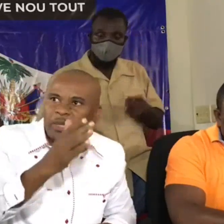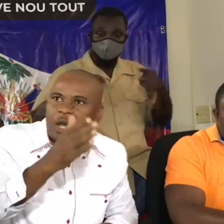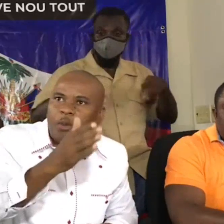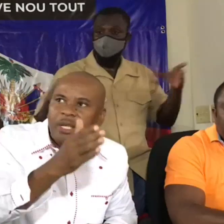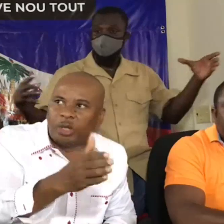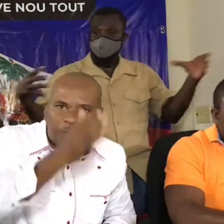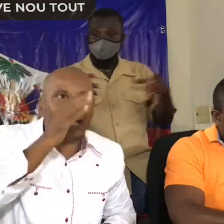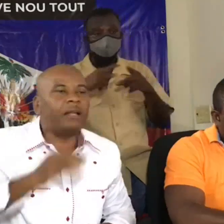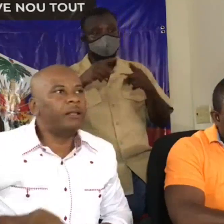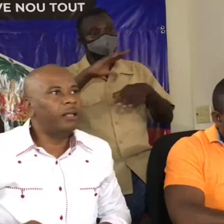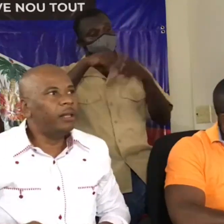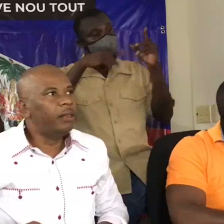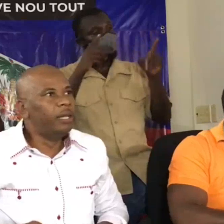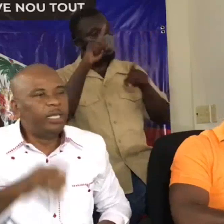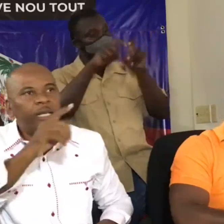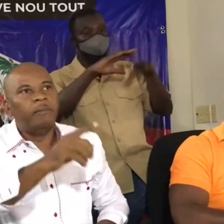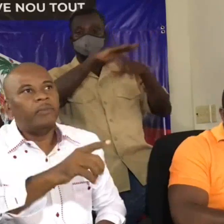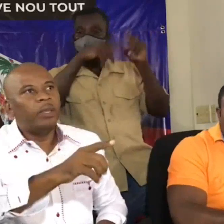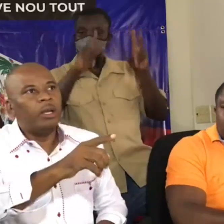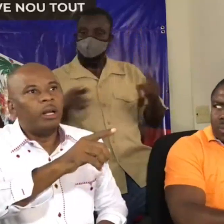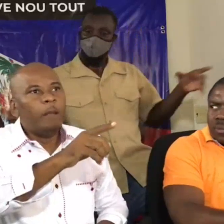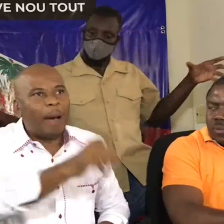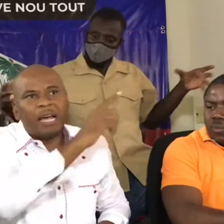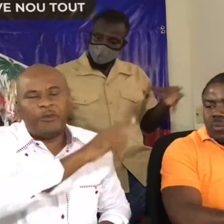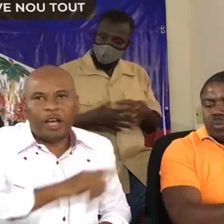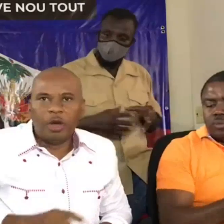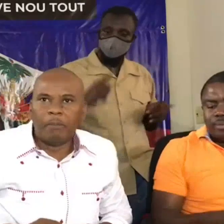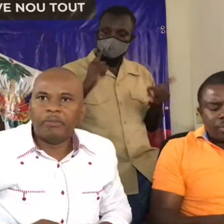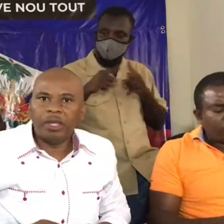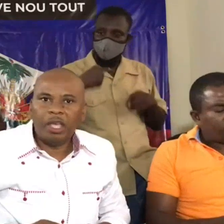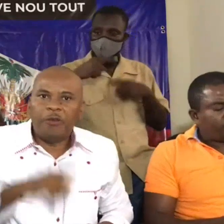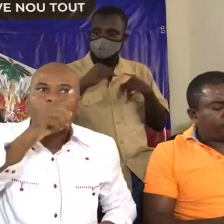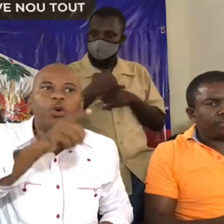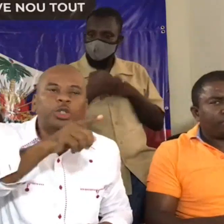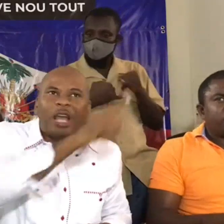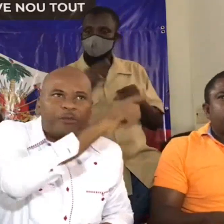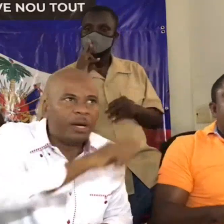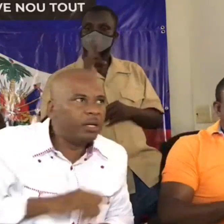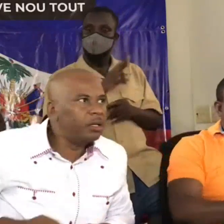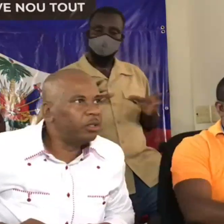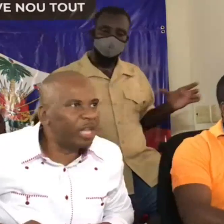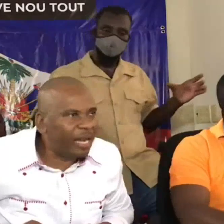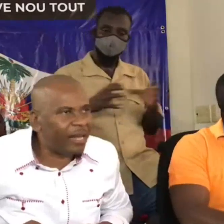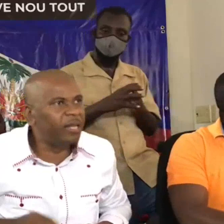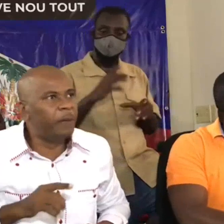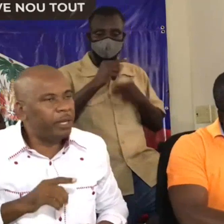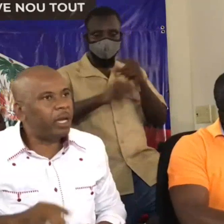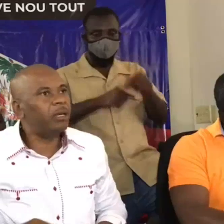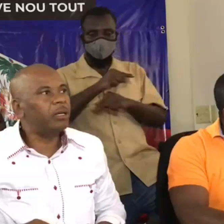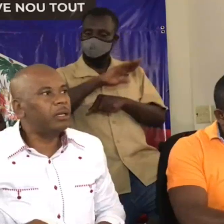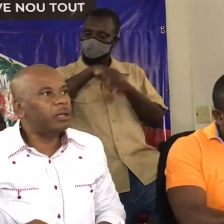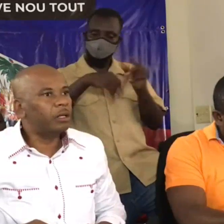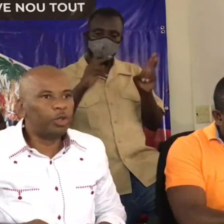Jean, monseigneur, ministre de Fella, lui dit, il n'y a pas de référendum. Et il faut qu'on soulèvement général en d'un